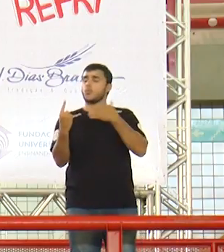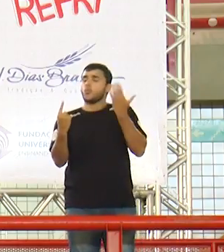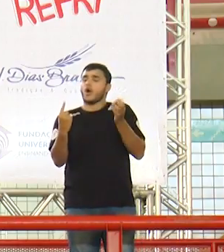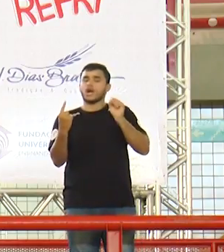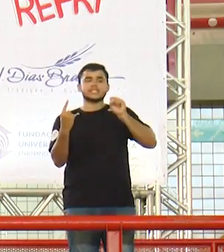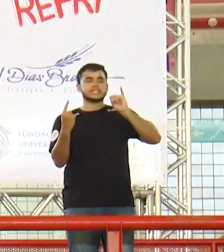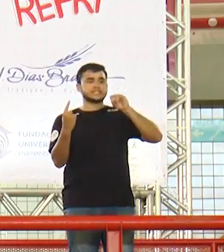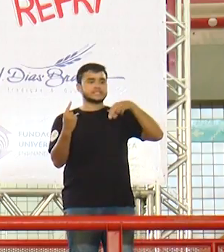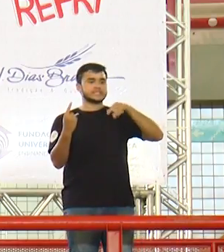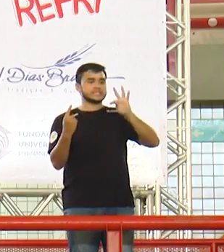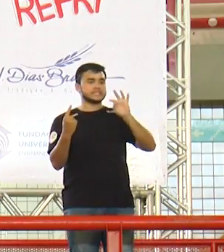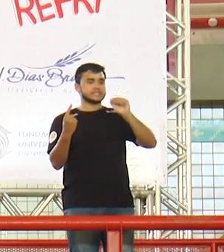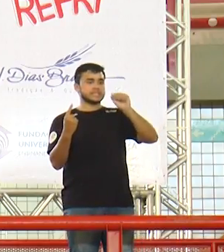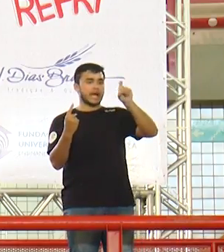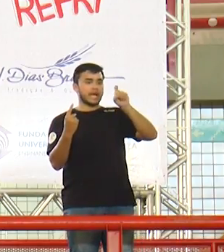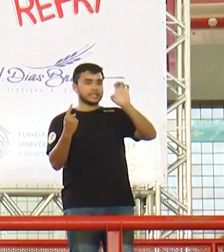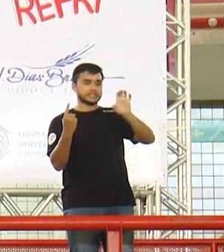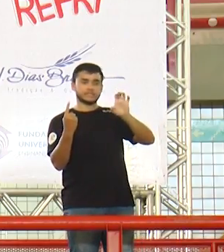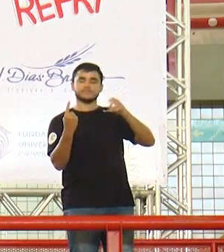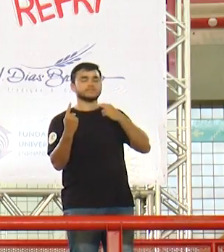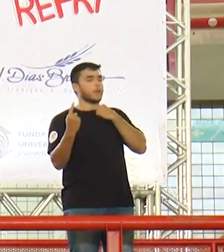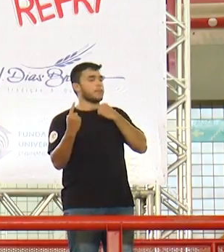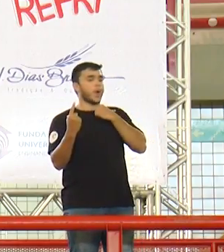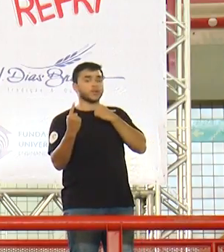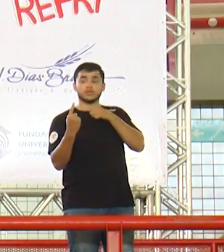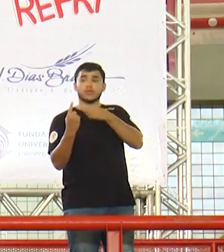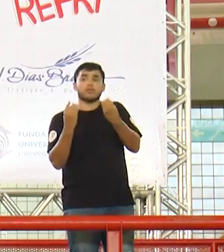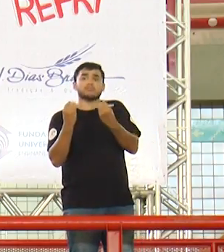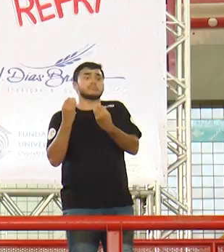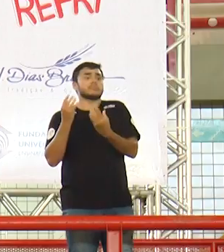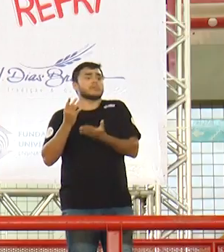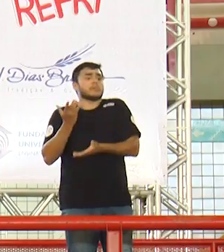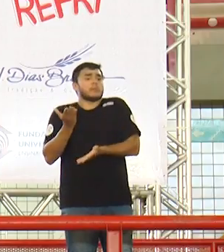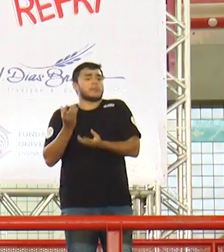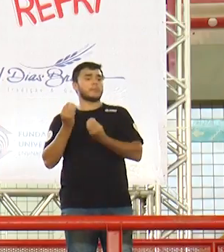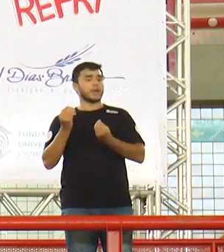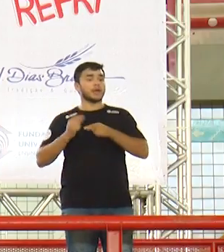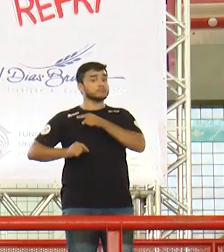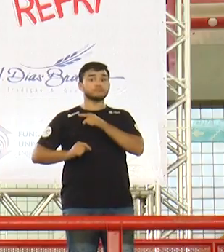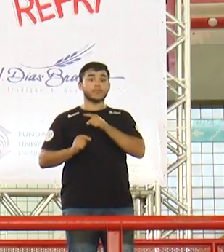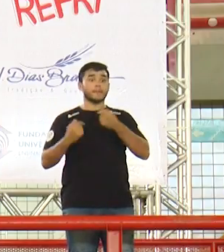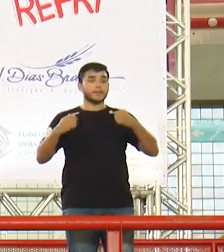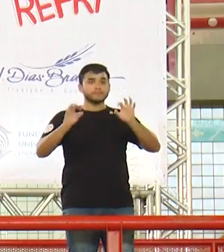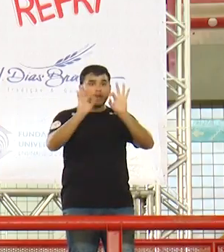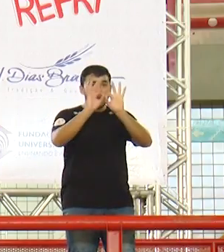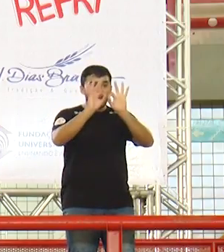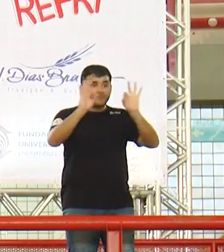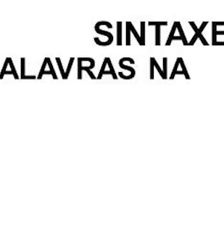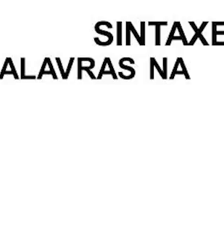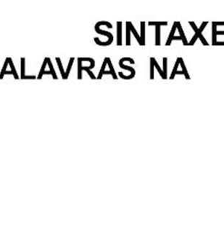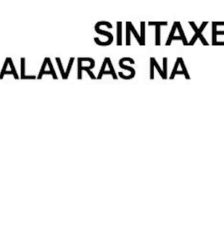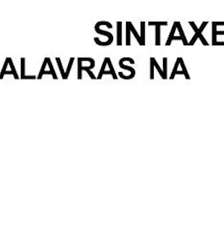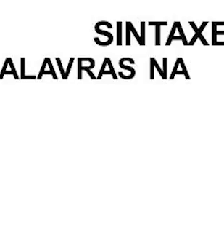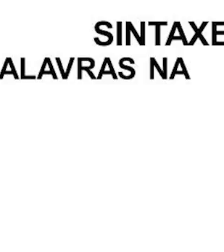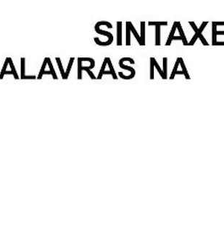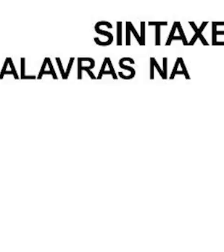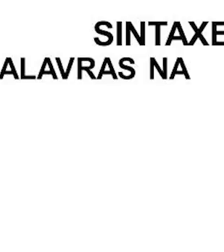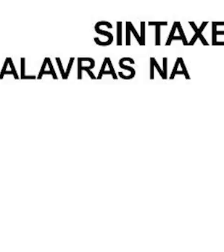frase não pode ter função sintática. Função sintática é o comportamento do termo na